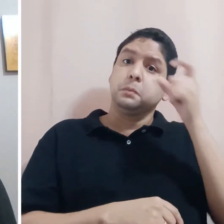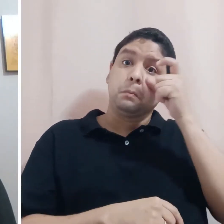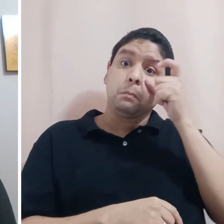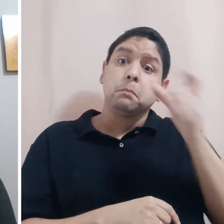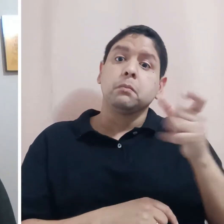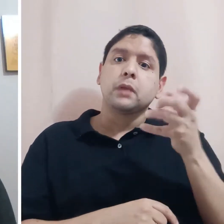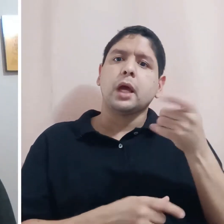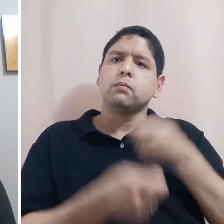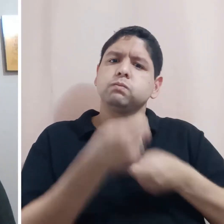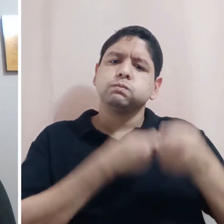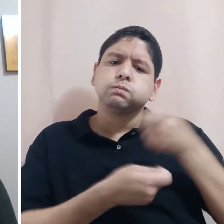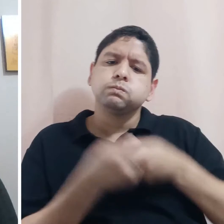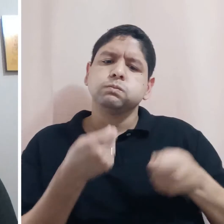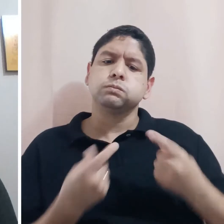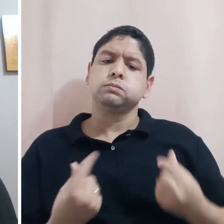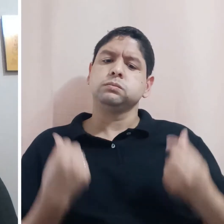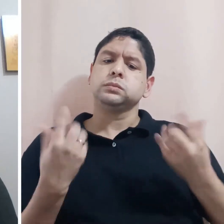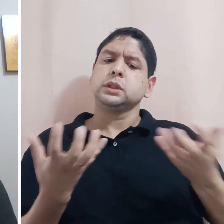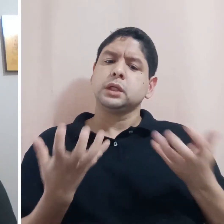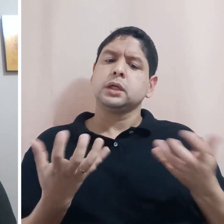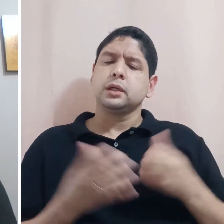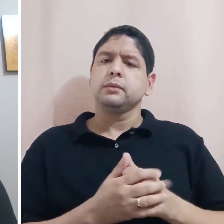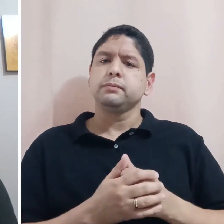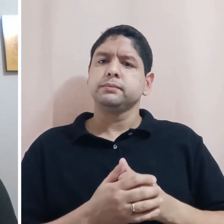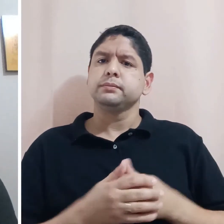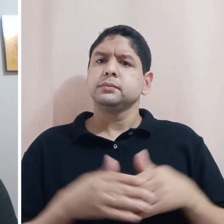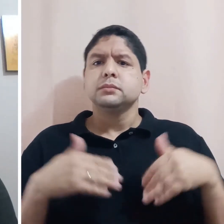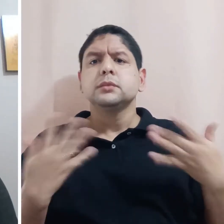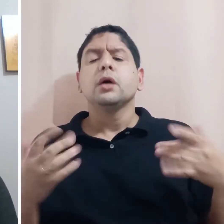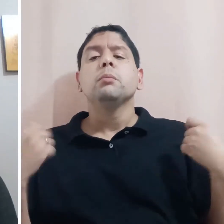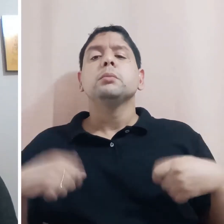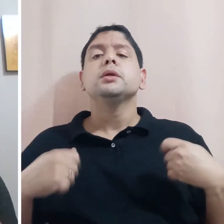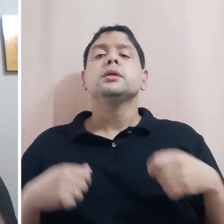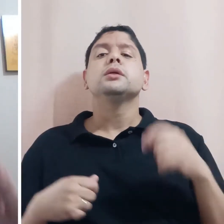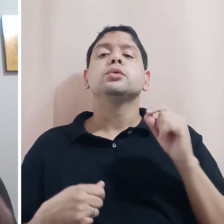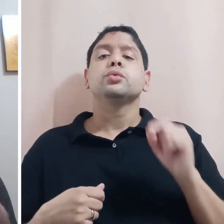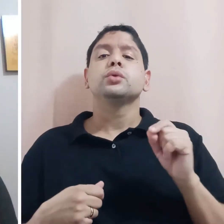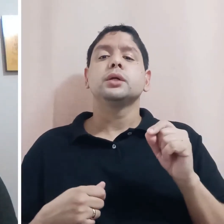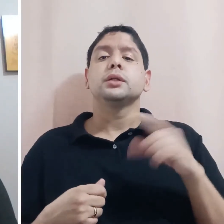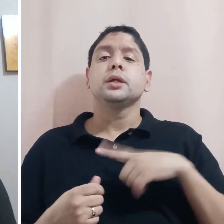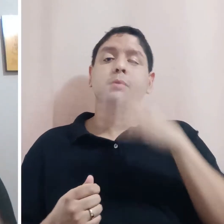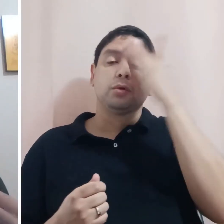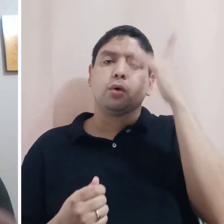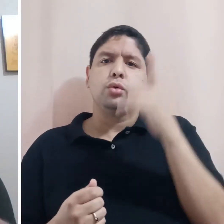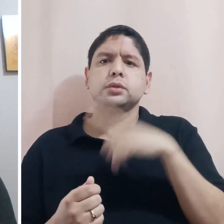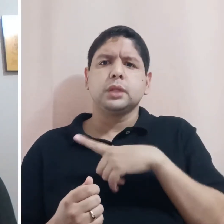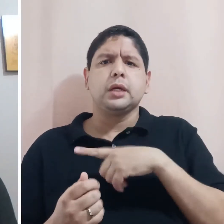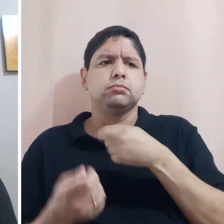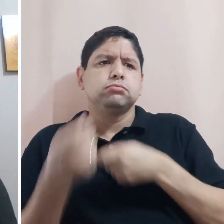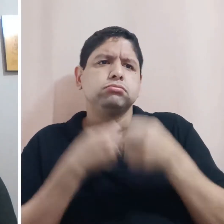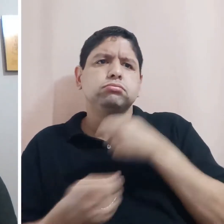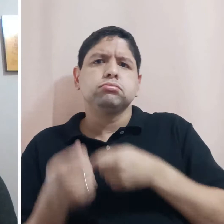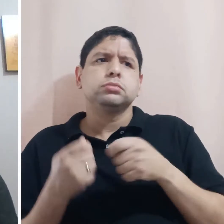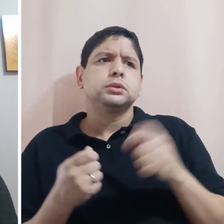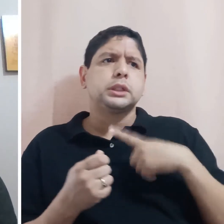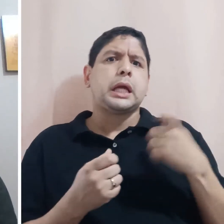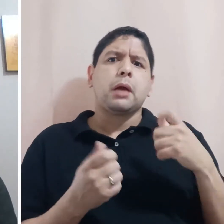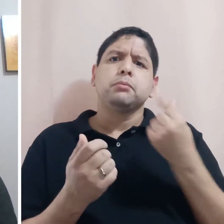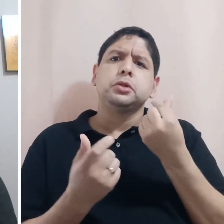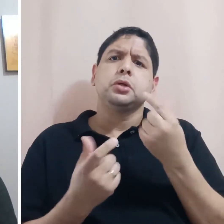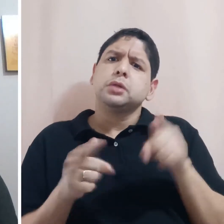também se interessaram por isso, né? Não queriam ter esses intermediários, queriam enriquecer mais. E para enriquecer mais não podia ter